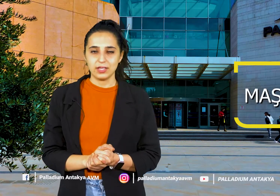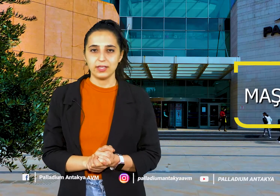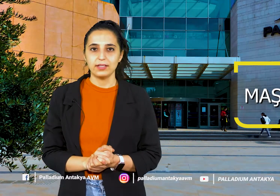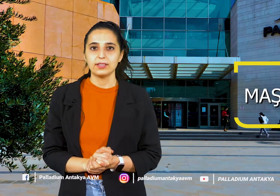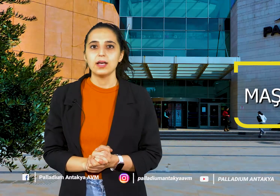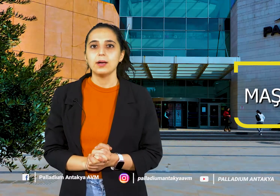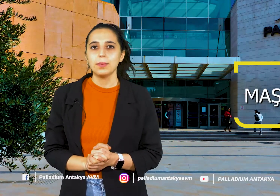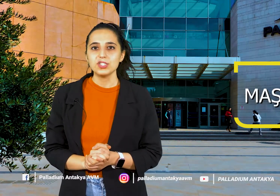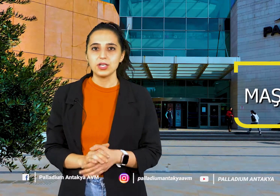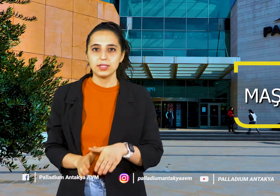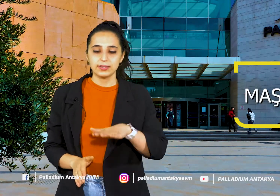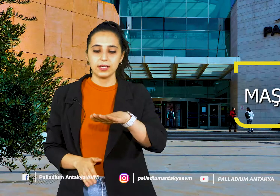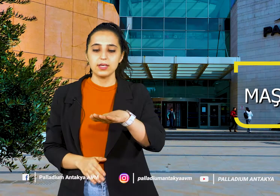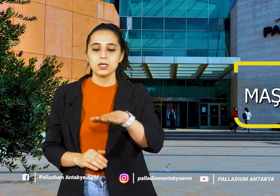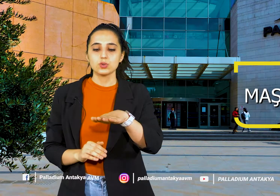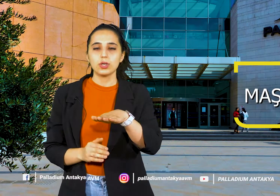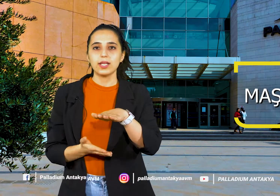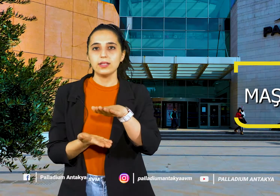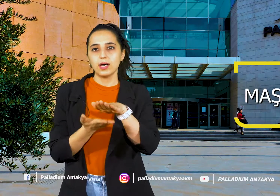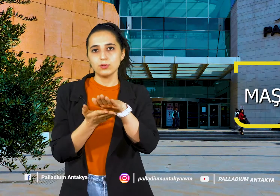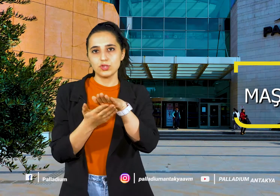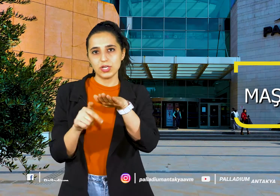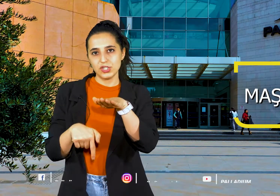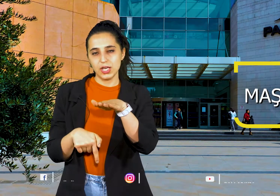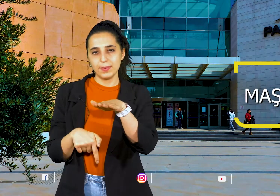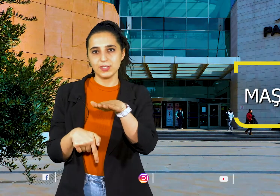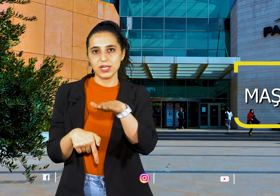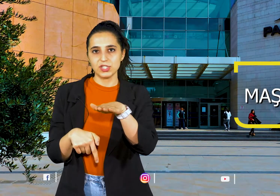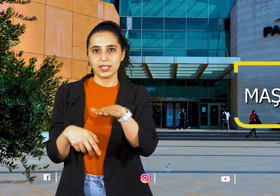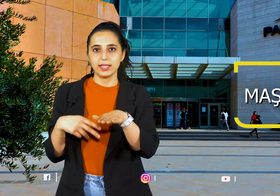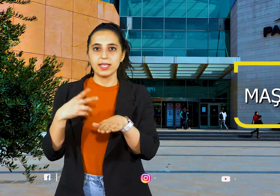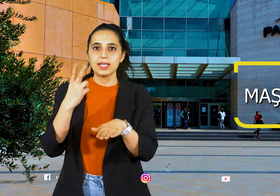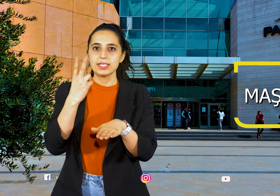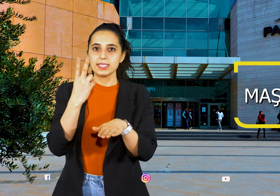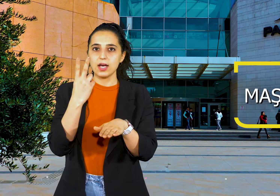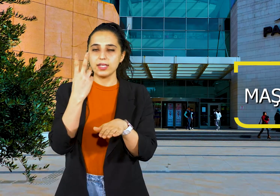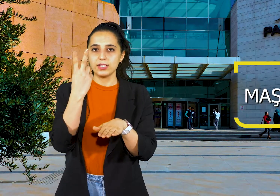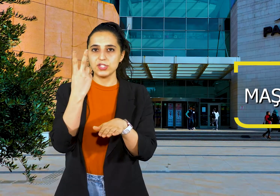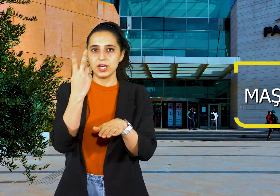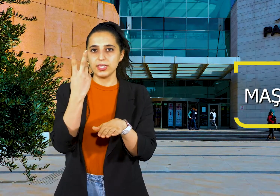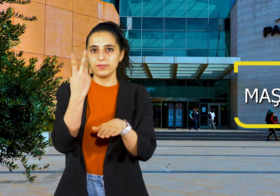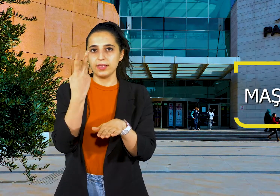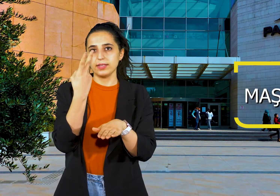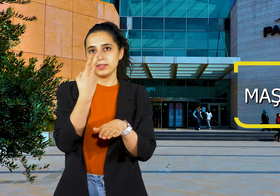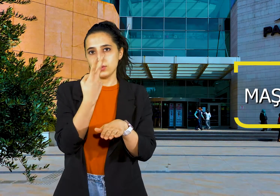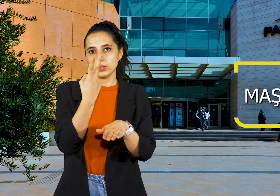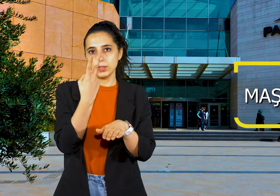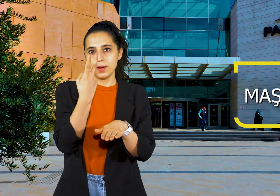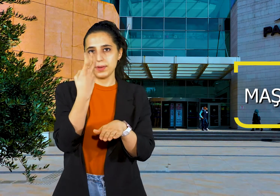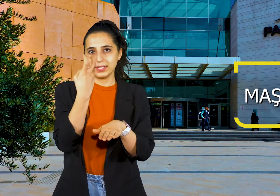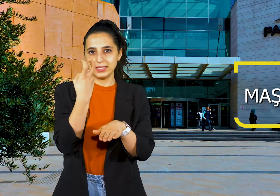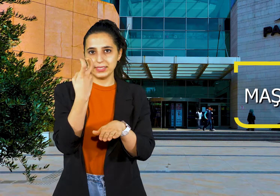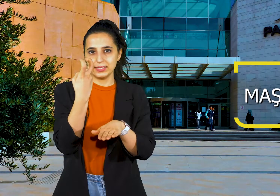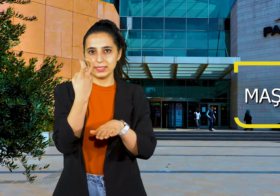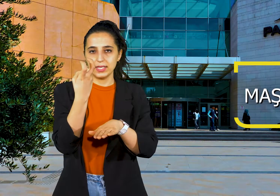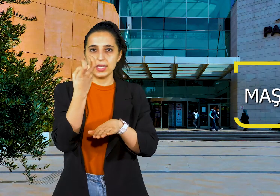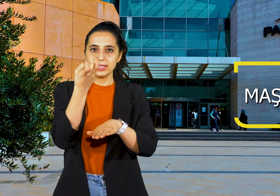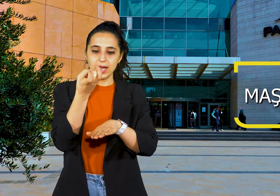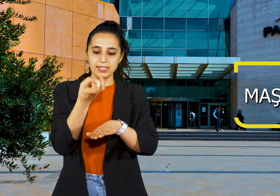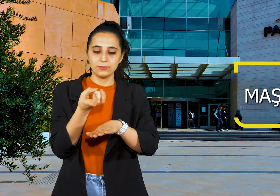Maşallah. Maşallah da sol el avuç içi aşağıya bakacak şekilde sağ elin işaret ve orta parmak kırılır, ters